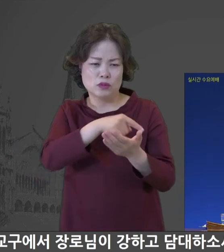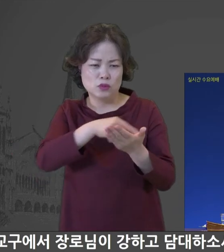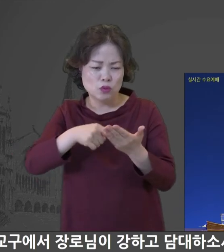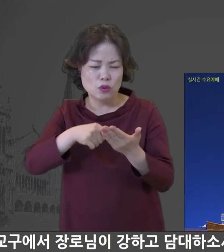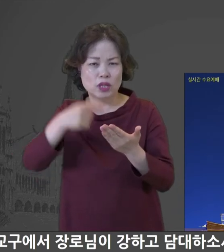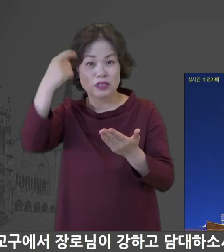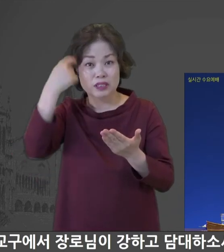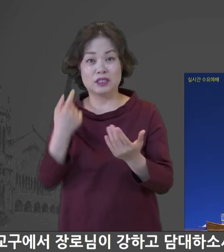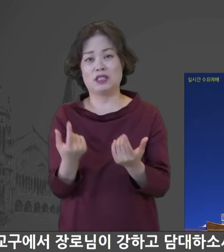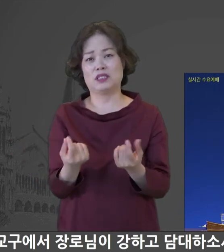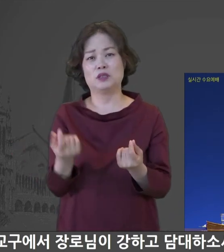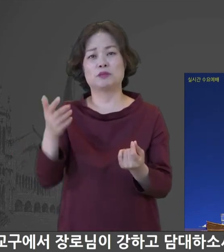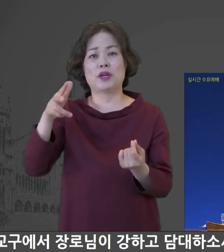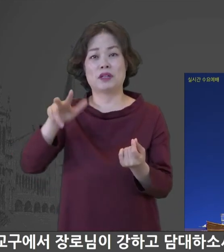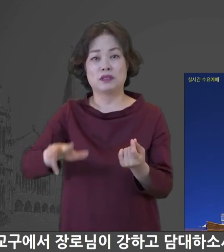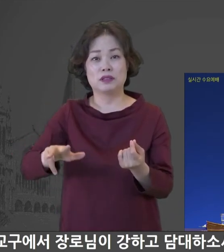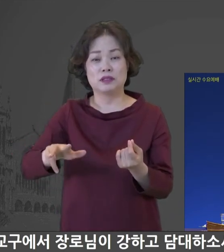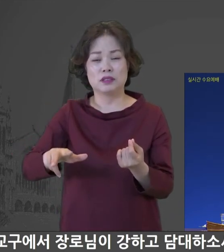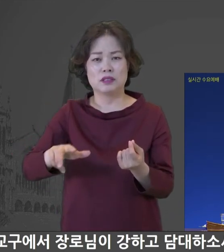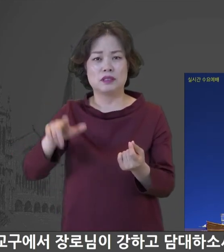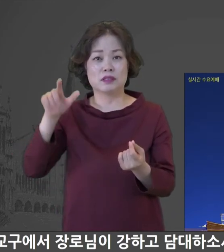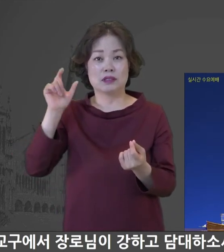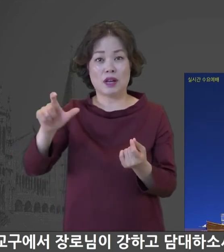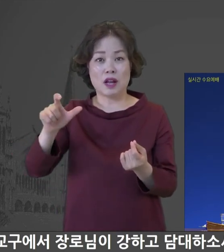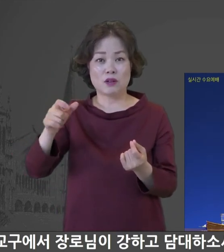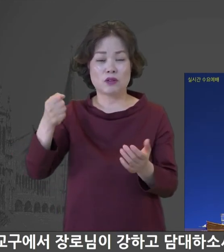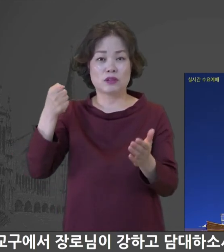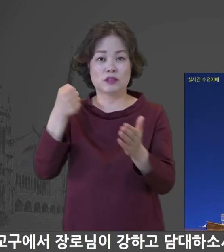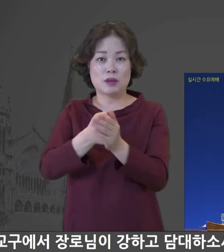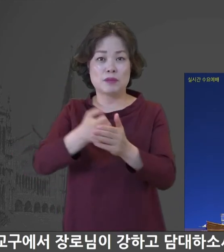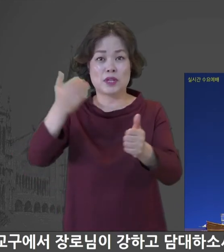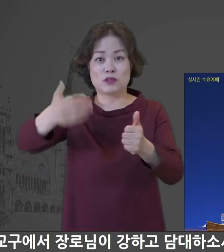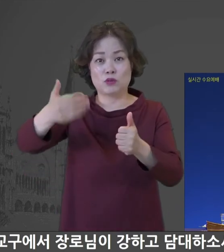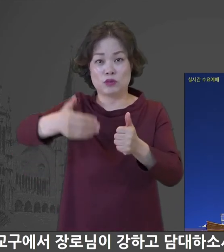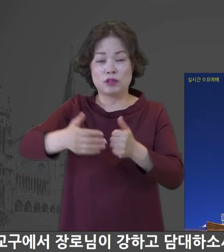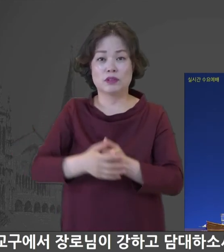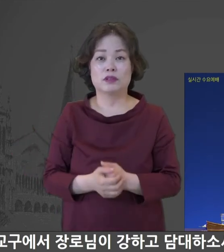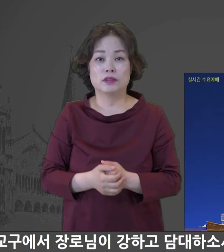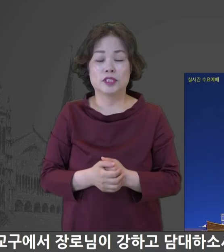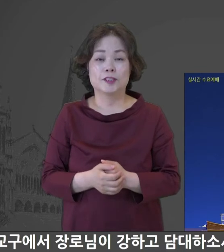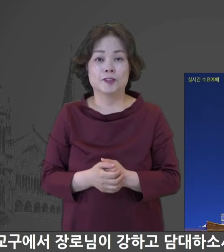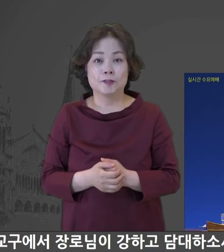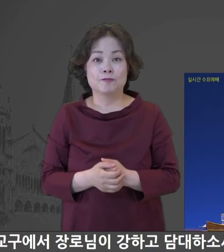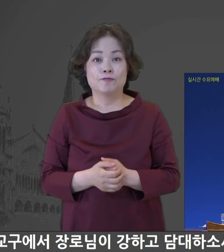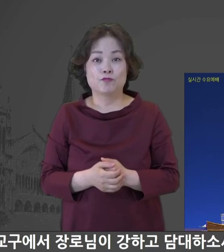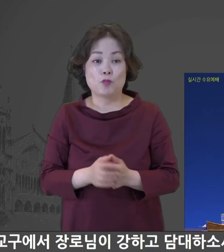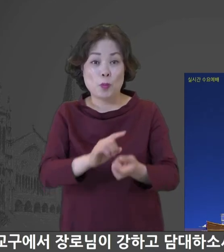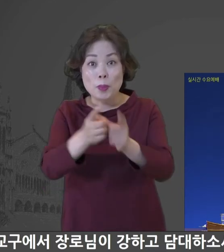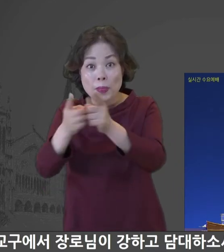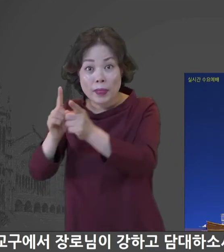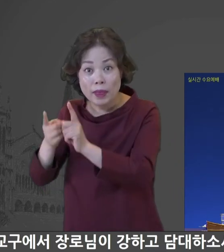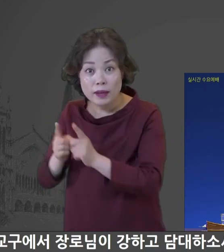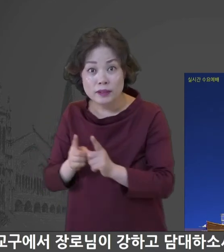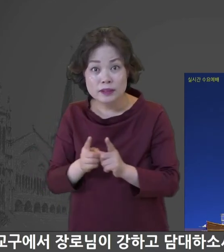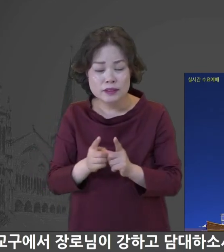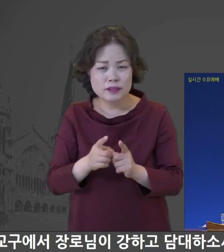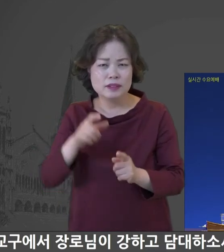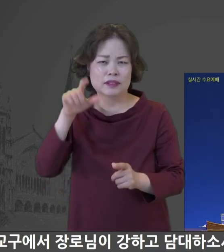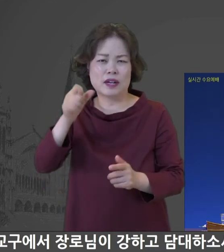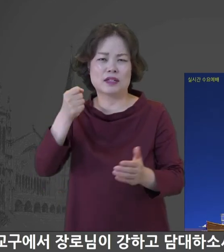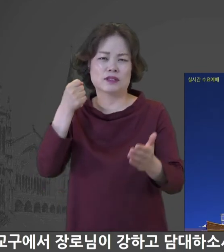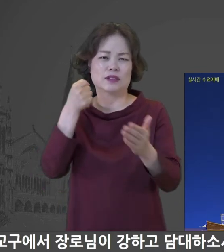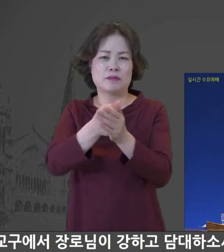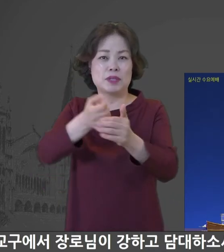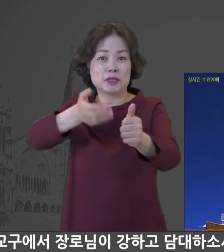같음에도 그러나 강하고 담대하소서. 그렇죠? 우리 서로 강하고